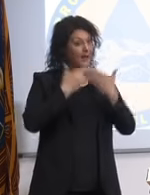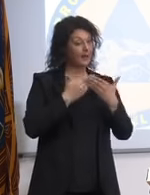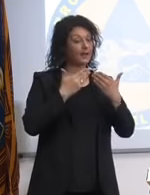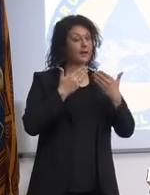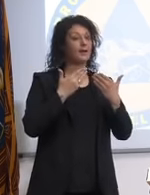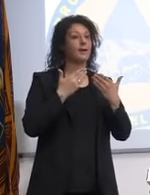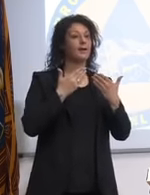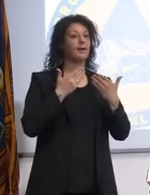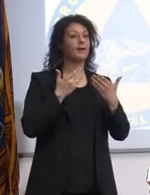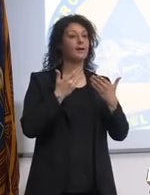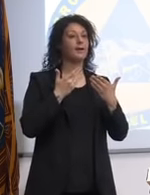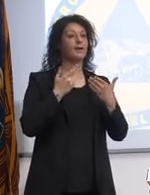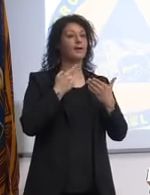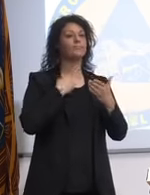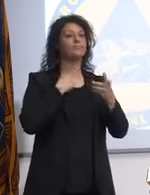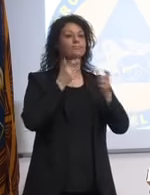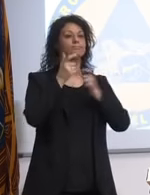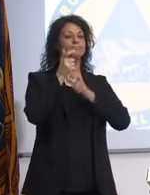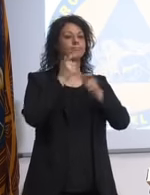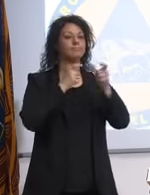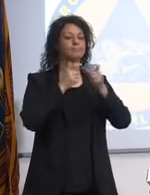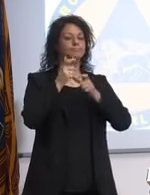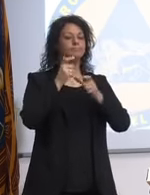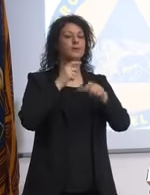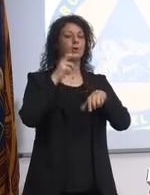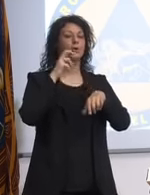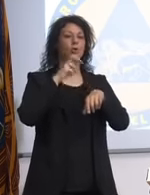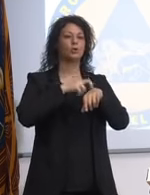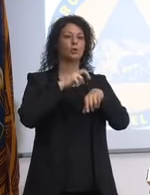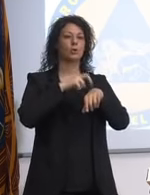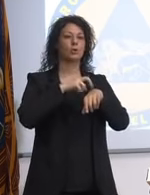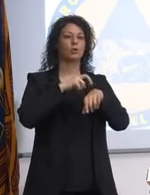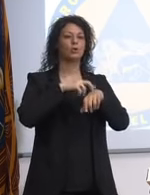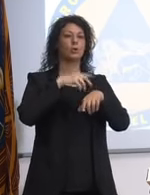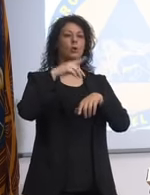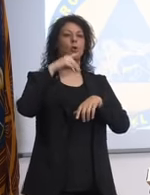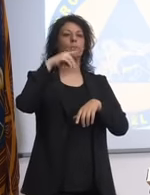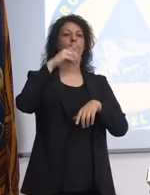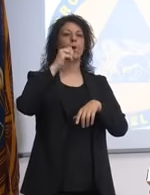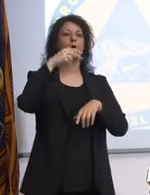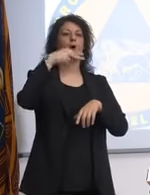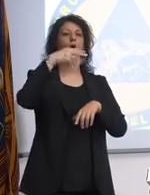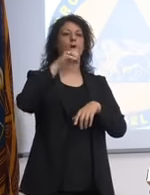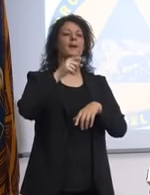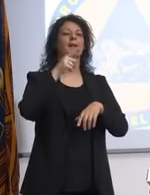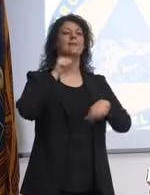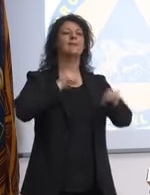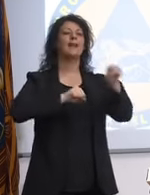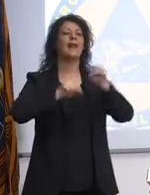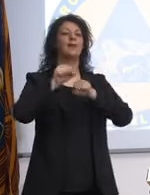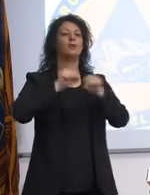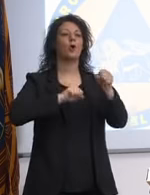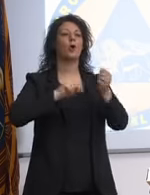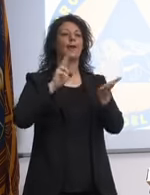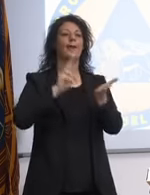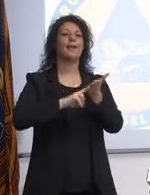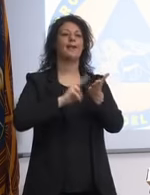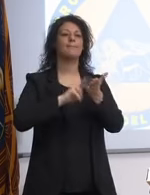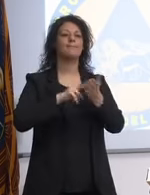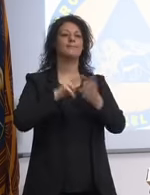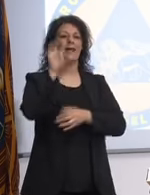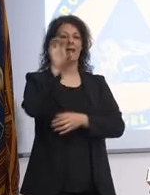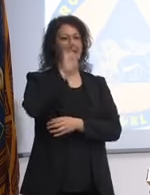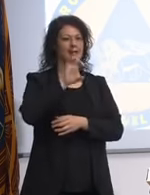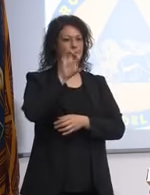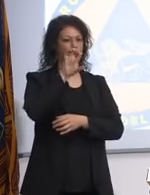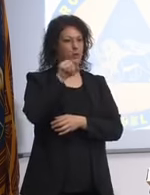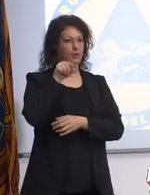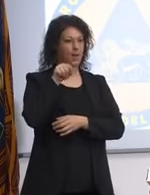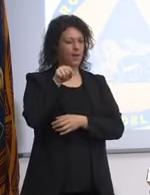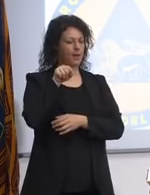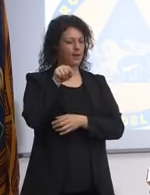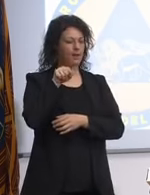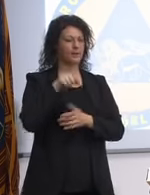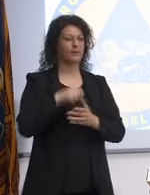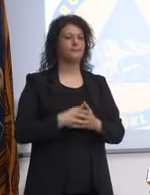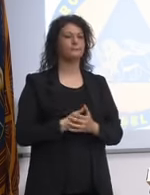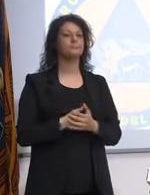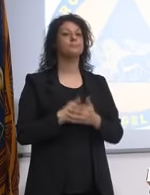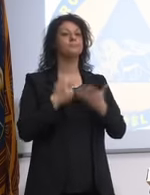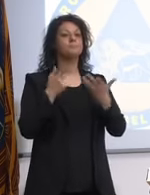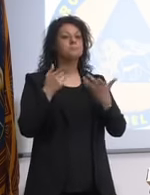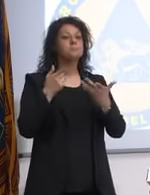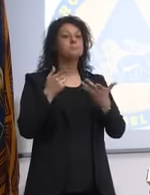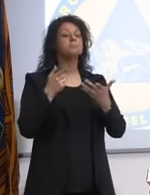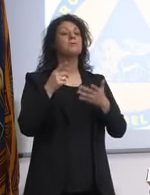sentito il dottor Pone, che è il direttore dell'INPS regionale, e devo dire che il lavoro di squadra